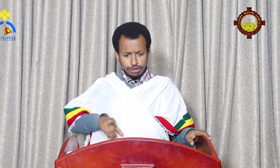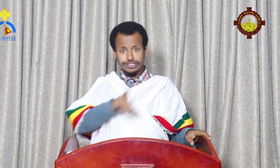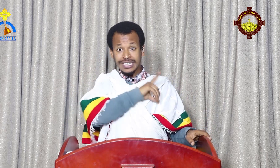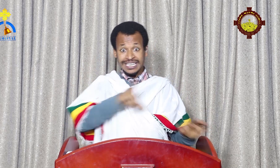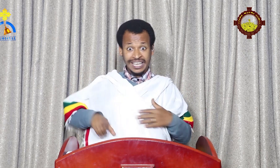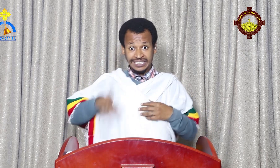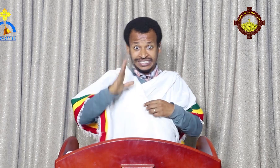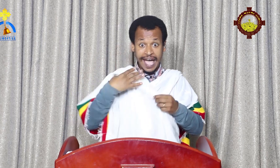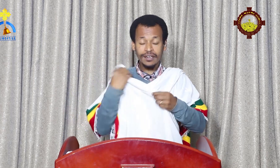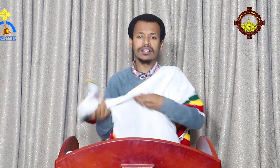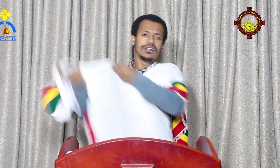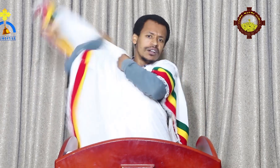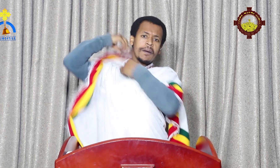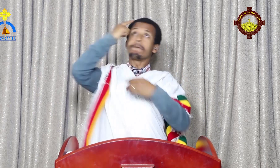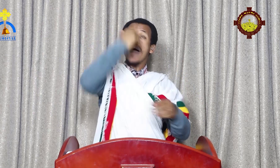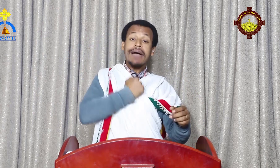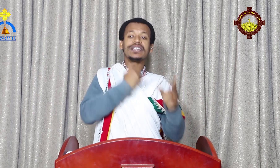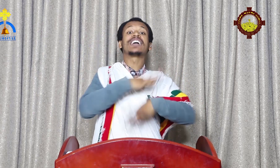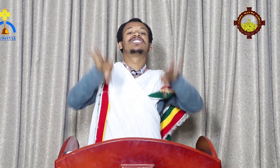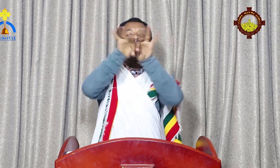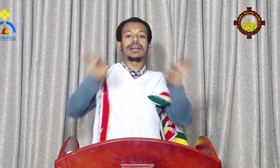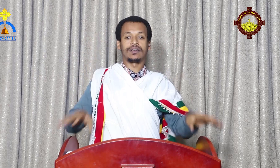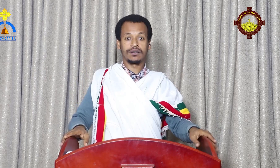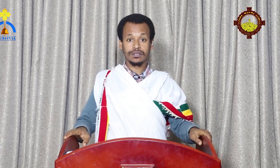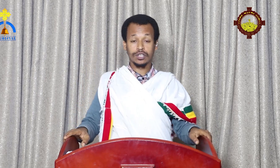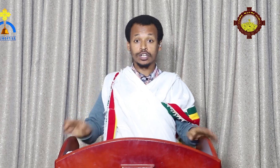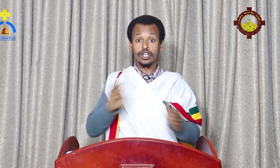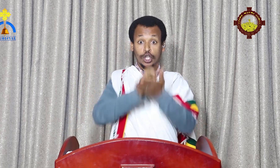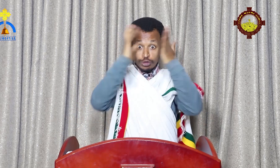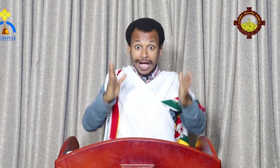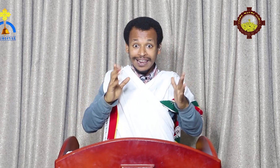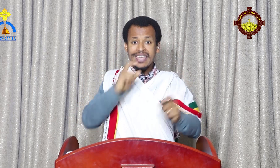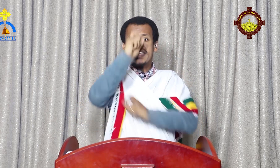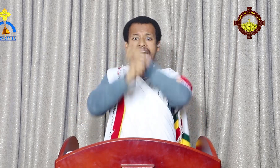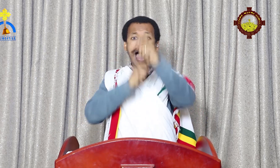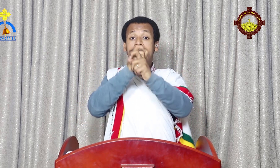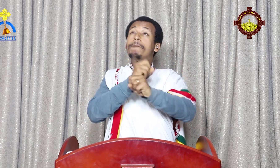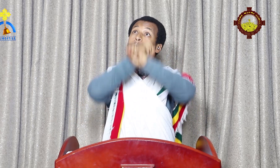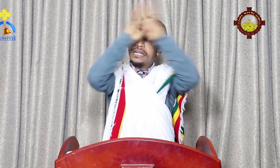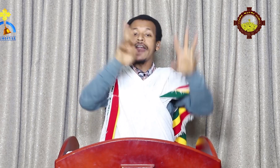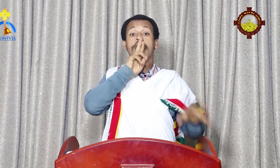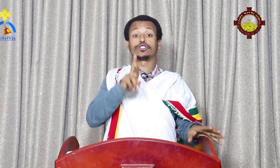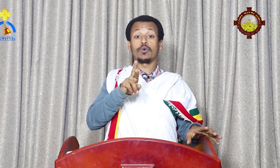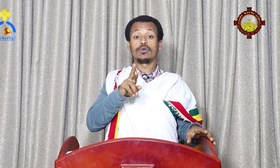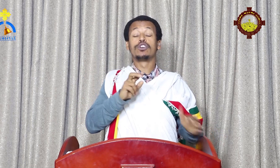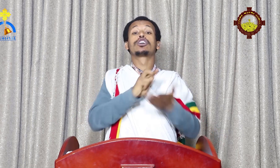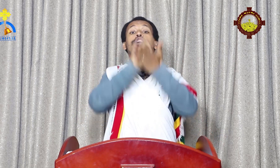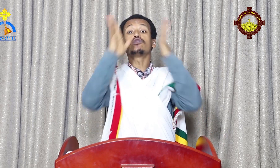በክርስቶስ ክርስቲያን ማመን ያስፈልጋል። ቅዱሳን የዓለም ብርሃን ናቸው።